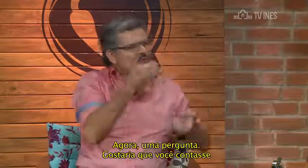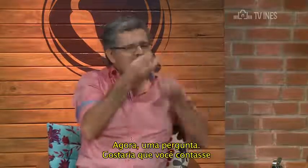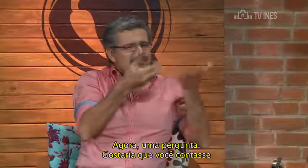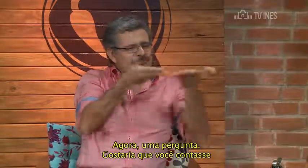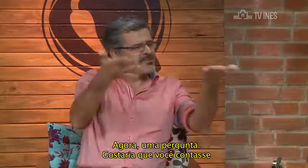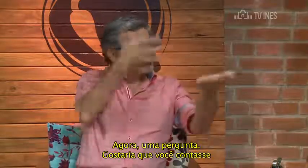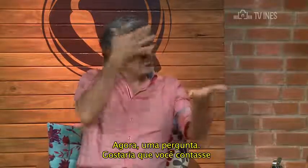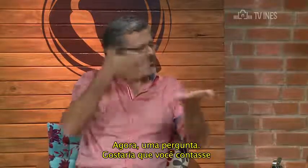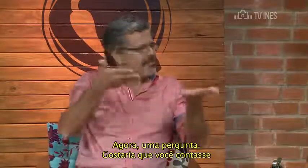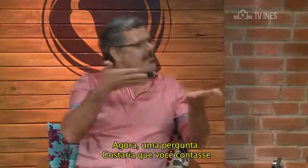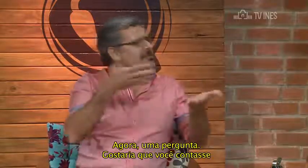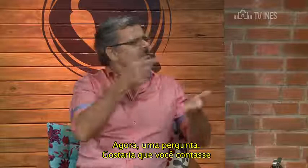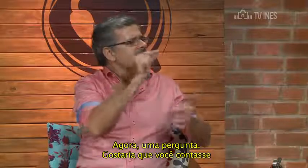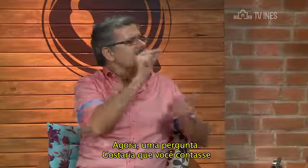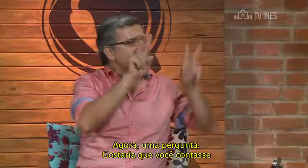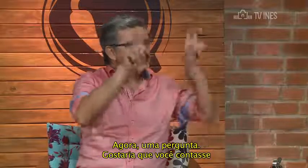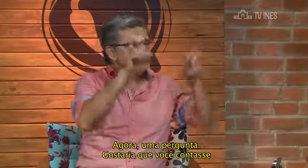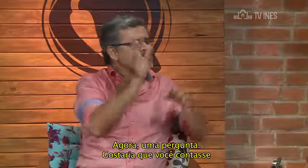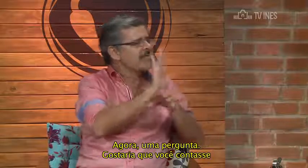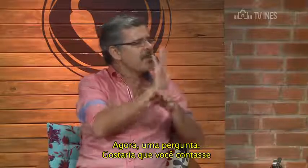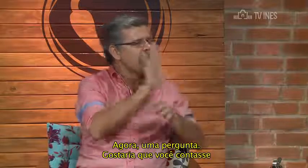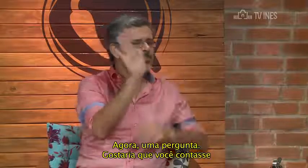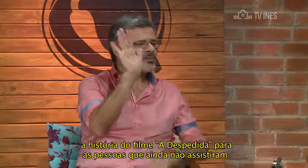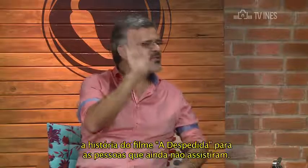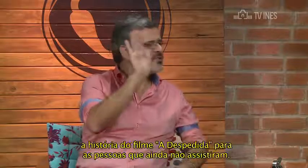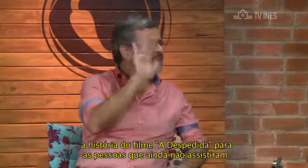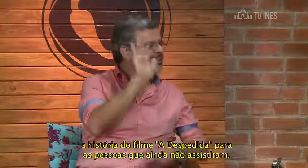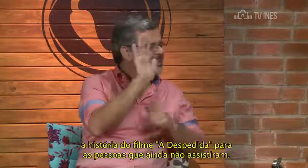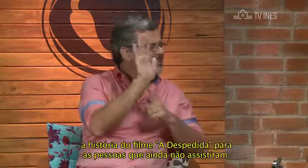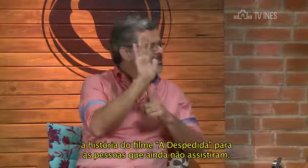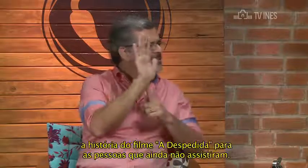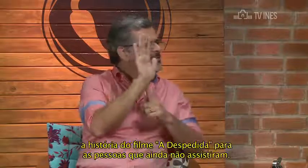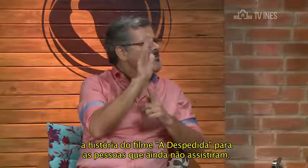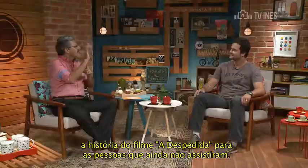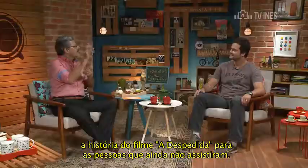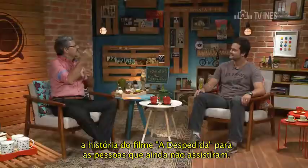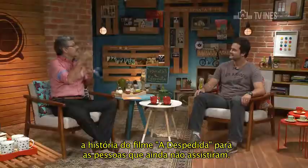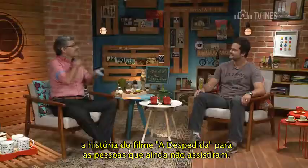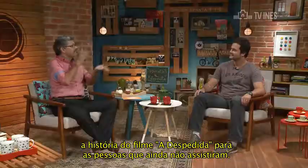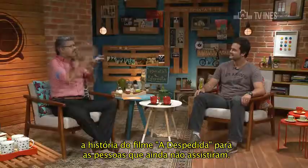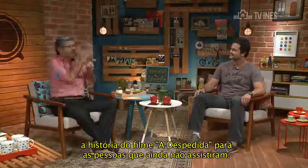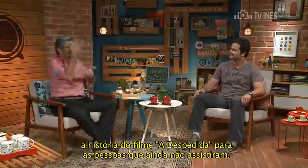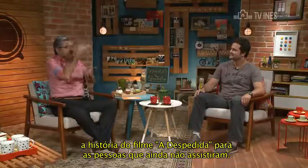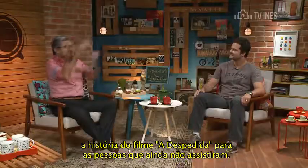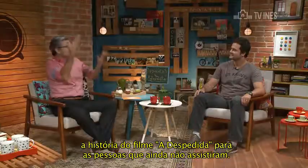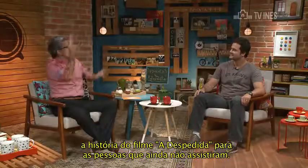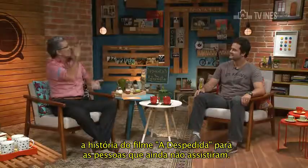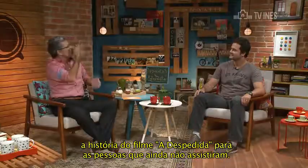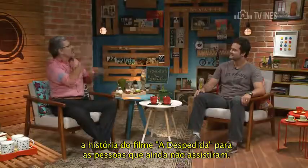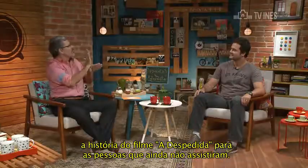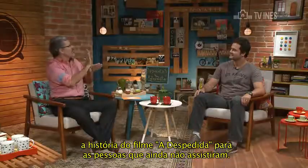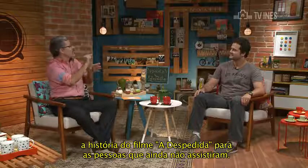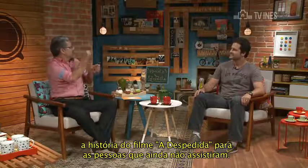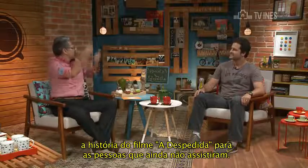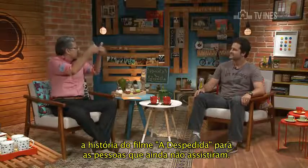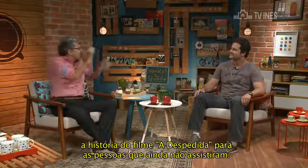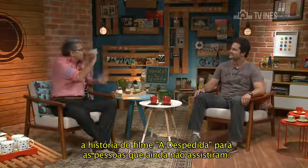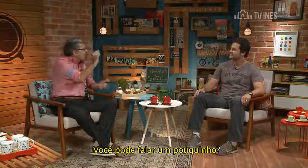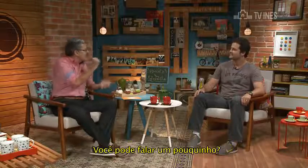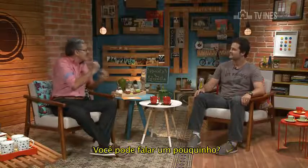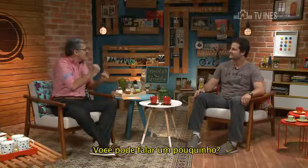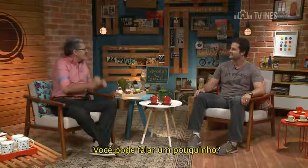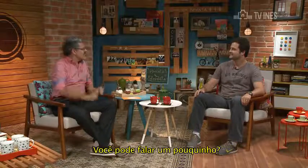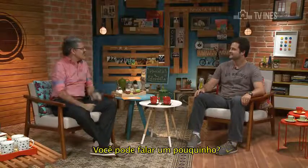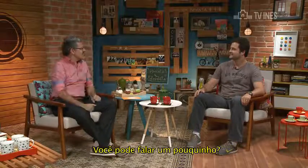Agora, uma pergunta. Gostaria que você contasse a história do filme A Despedida, para as pessoas que ainda não o assistiram.